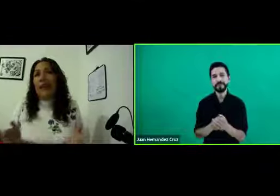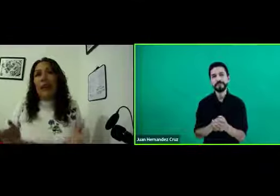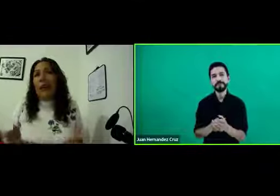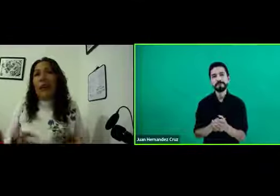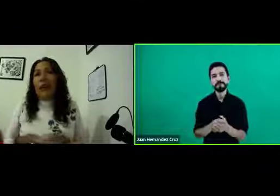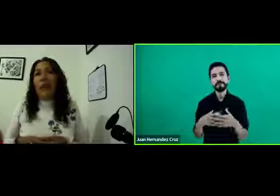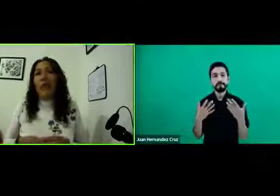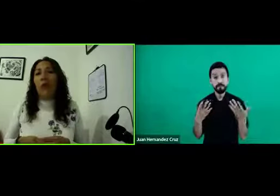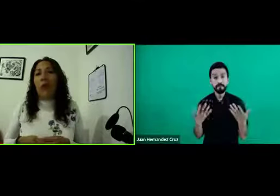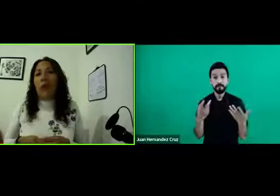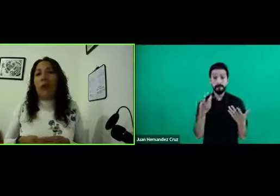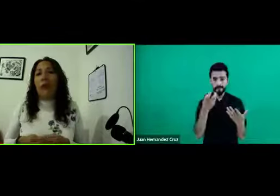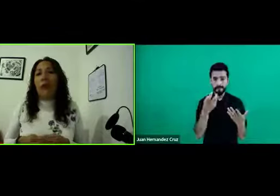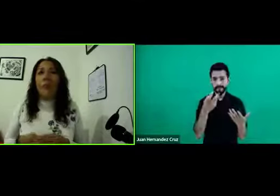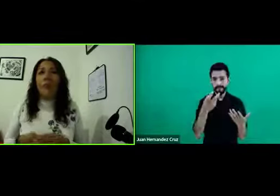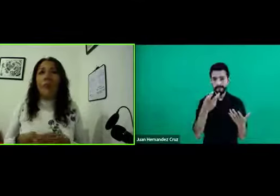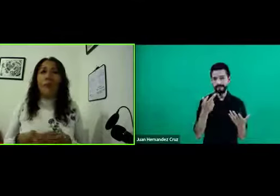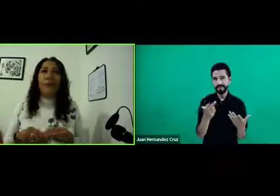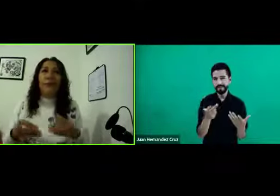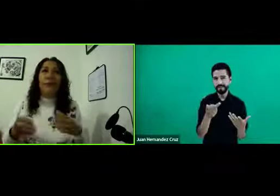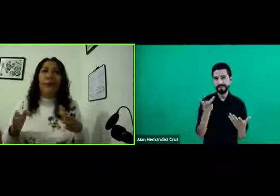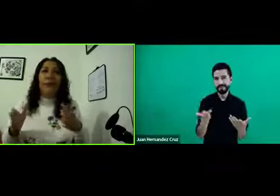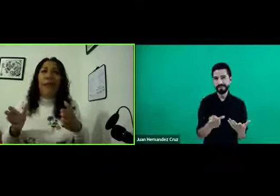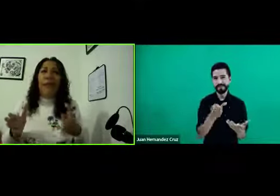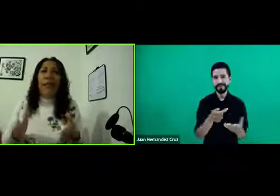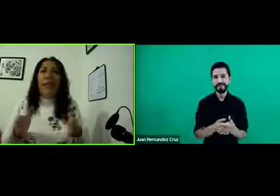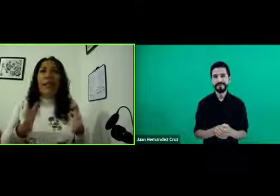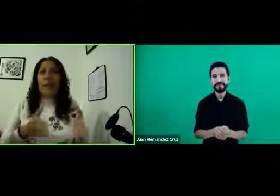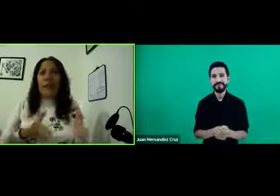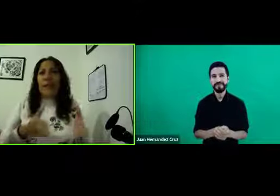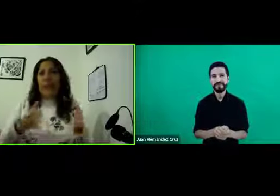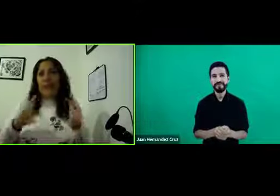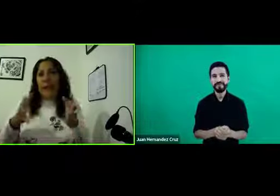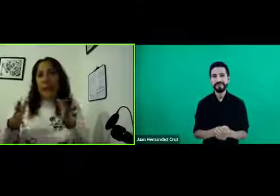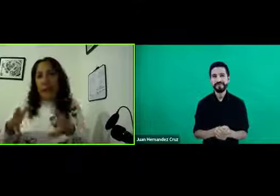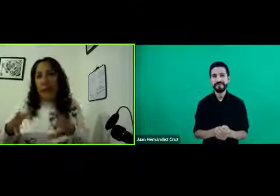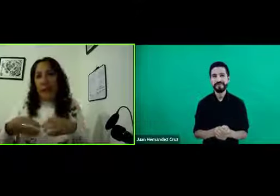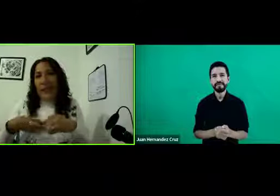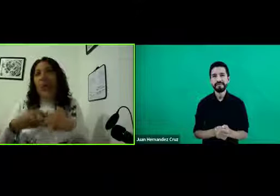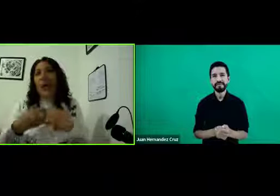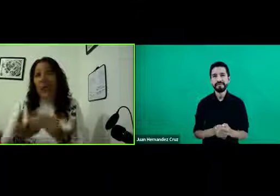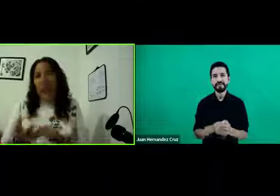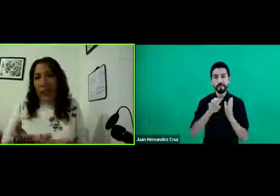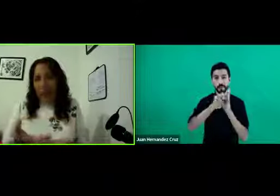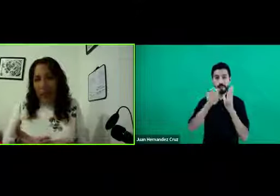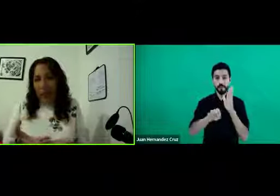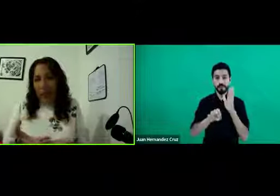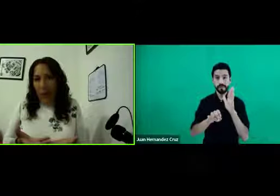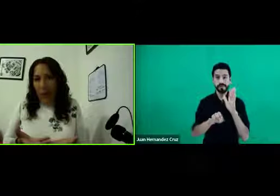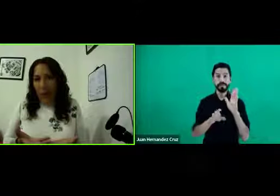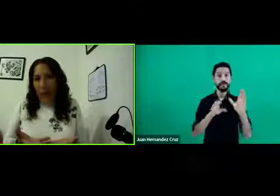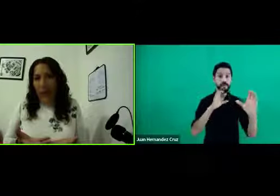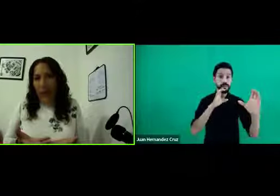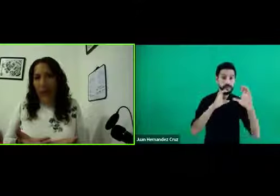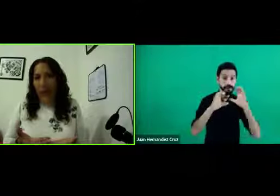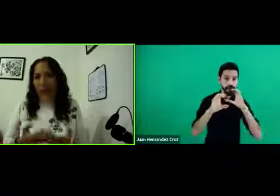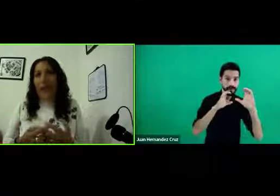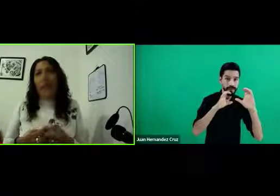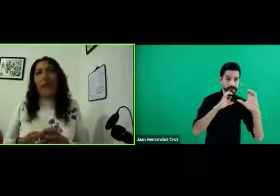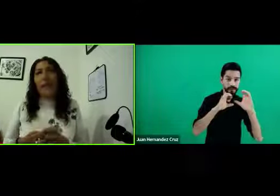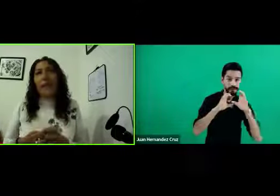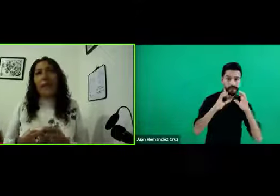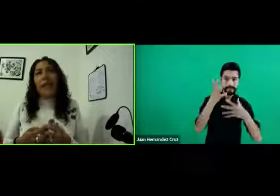Y esta es la pregunta como obligada, ¿no? En esta parte de aprender a comunicarme con lenguajes